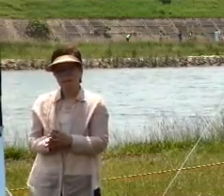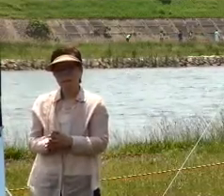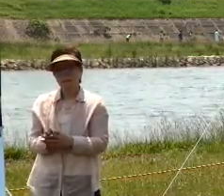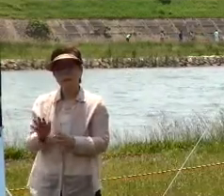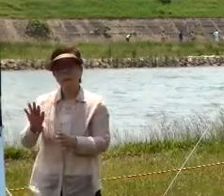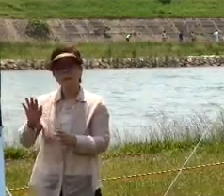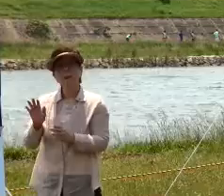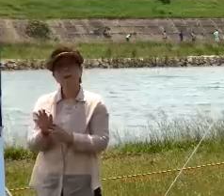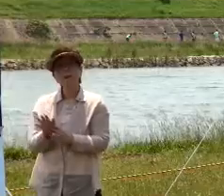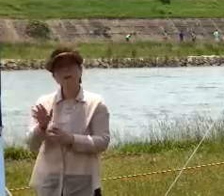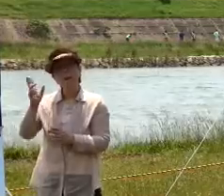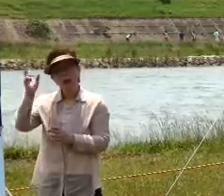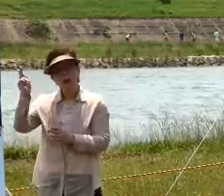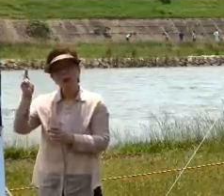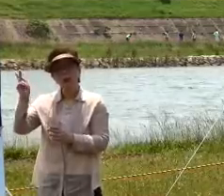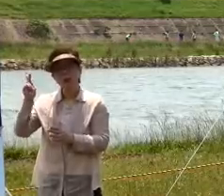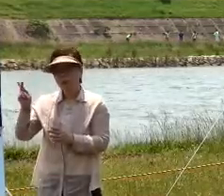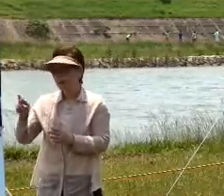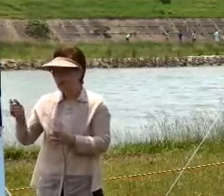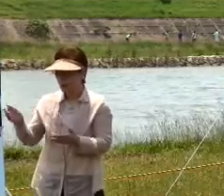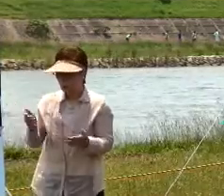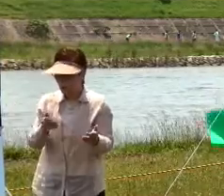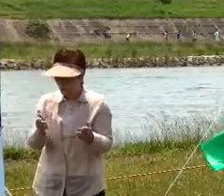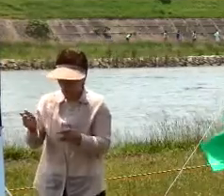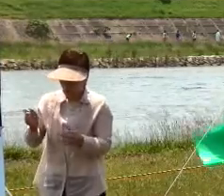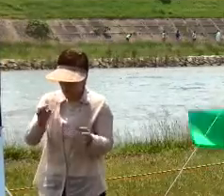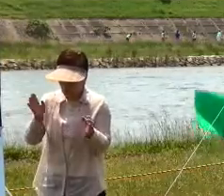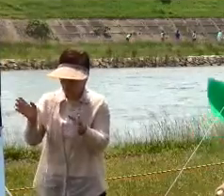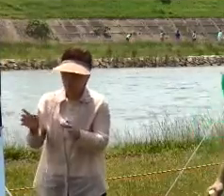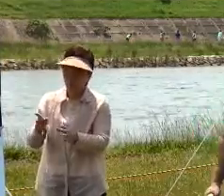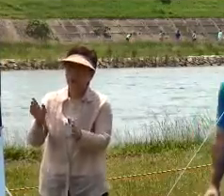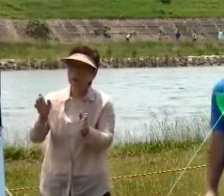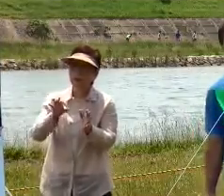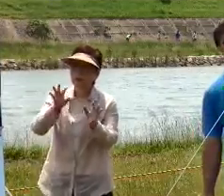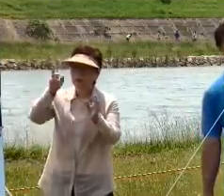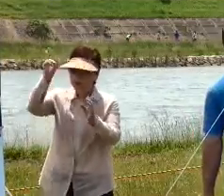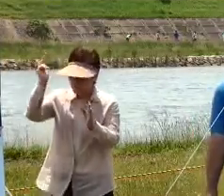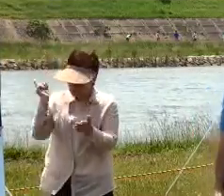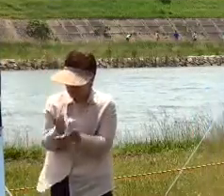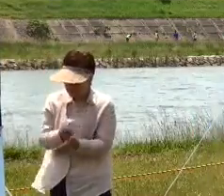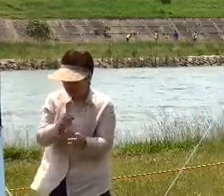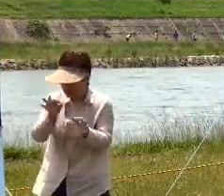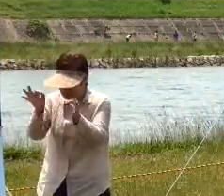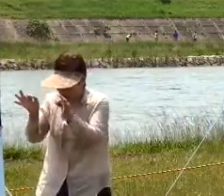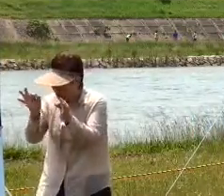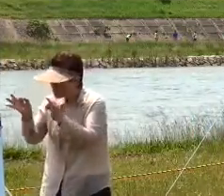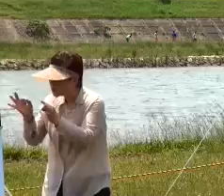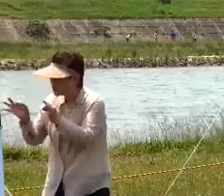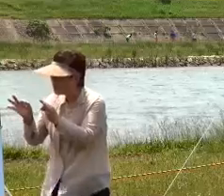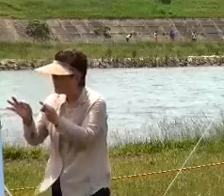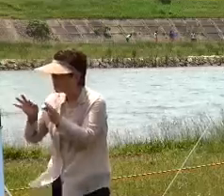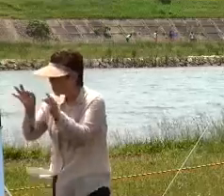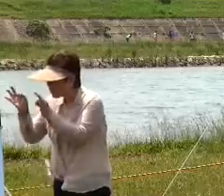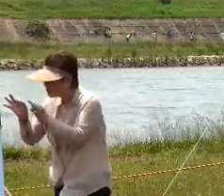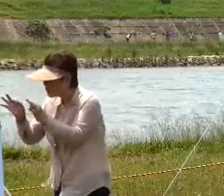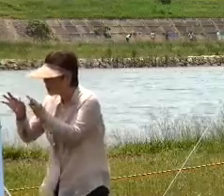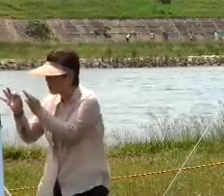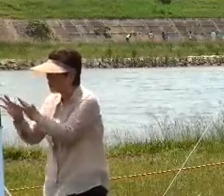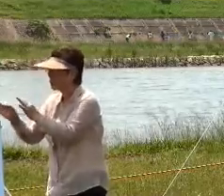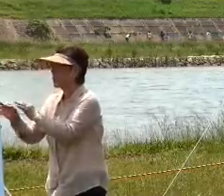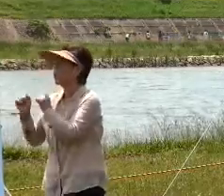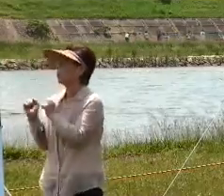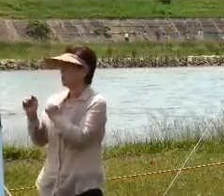しかも神様はそういう私たちを探している。イエス・キリストが人となっておいでになったのは私たちを探す